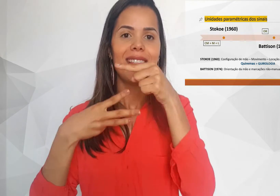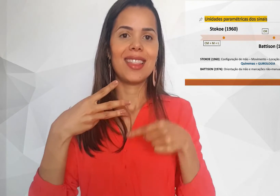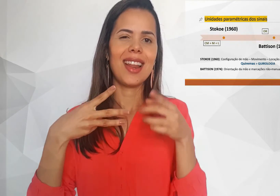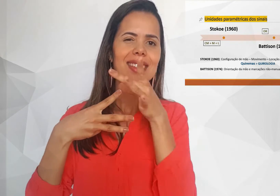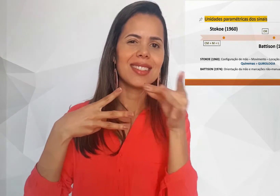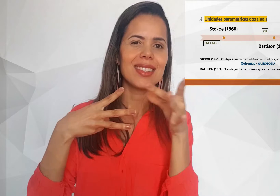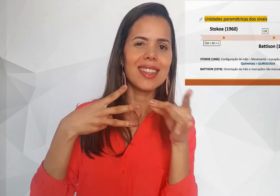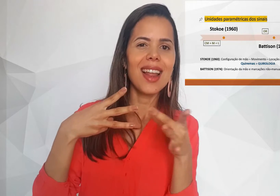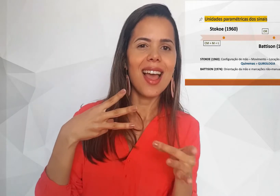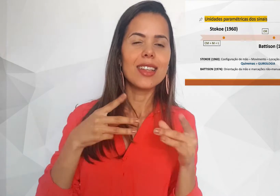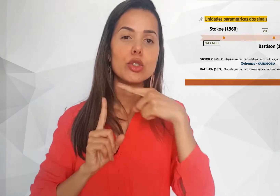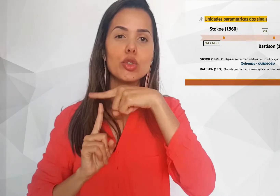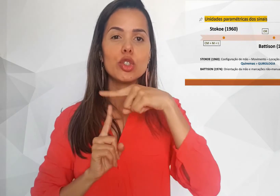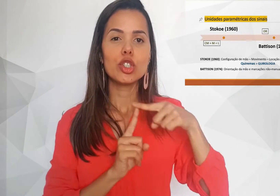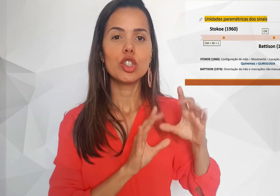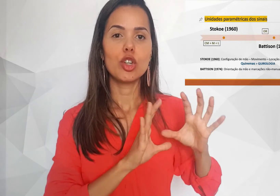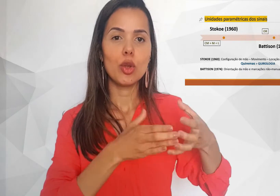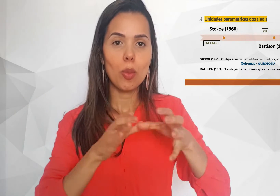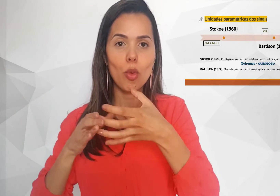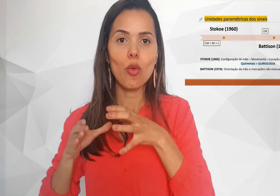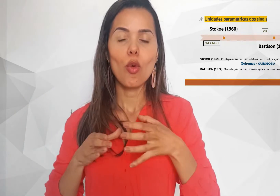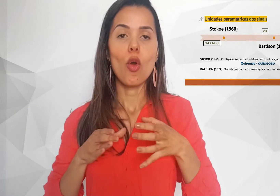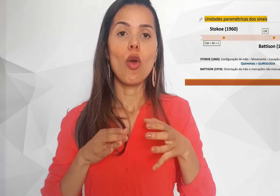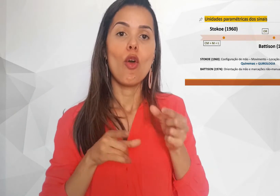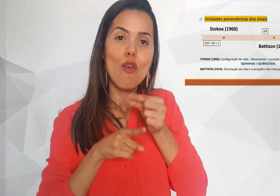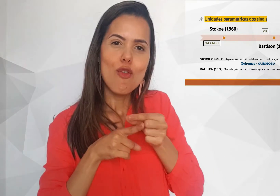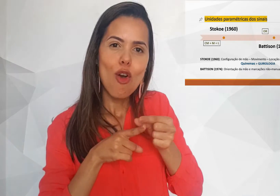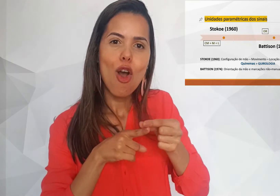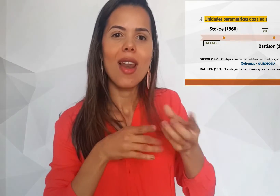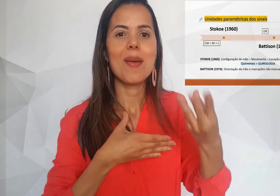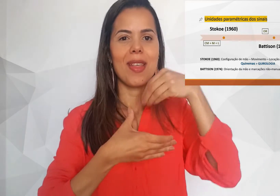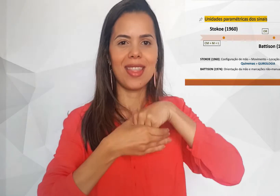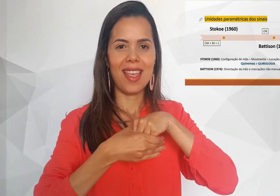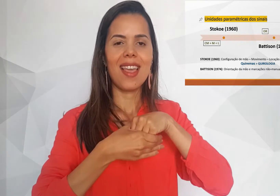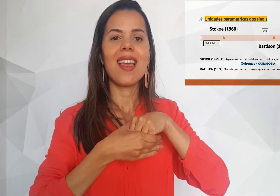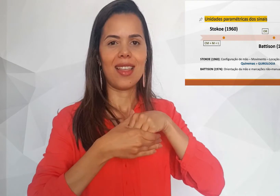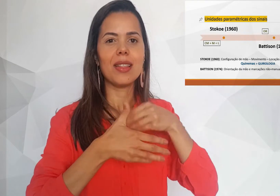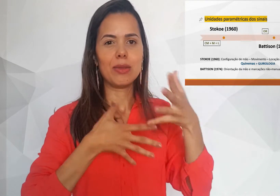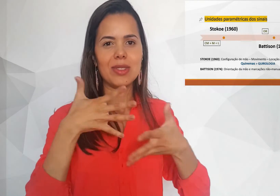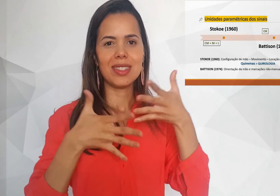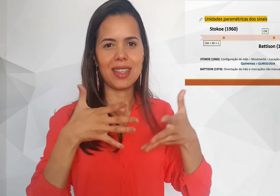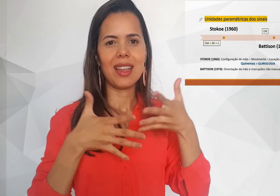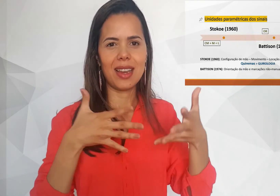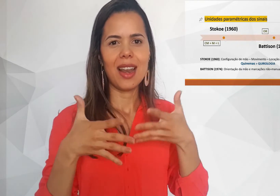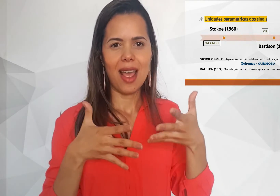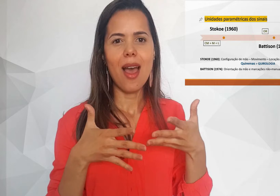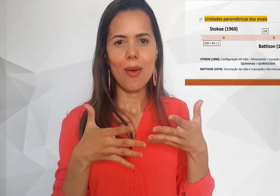essa identificação de 3 unidades mínimas ou 3 tipos de unidades paramétricas que compõem os